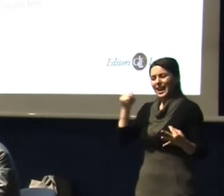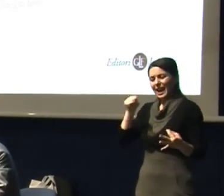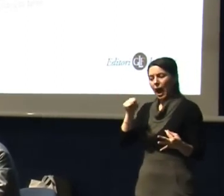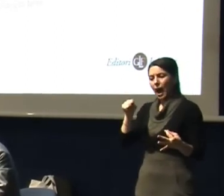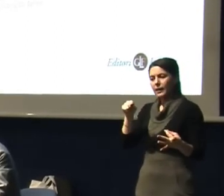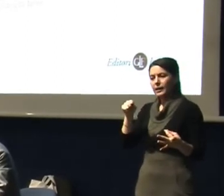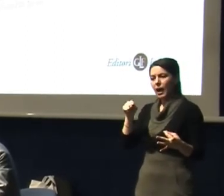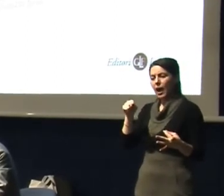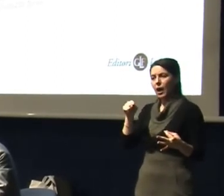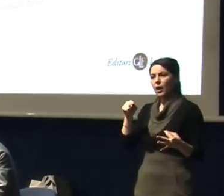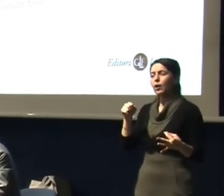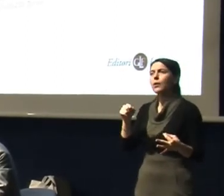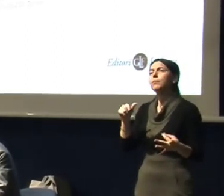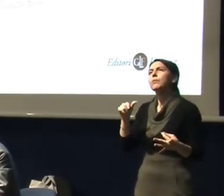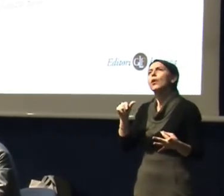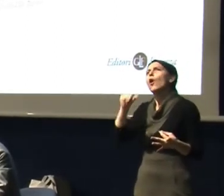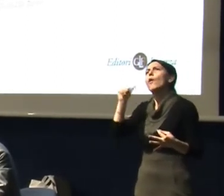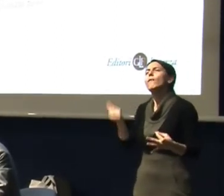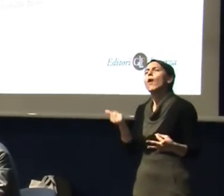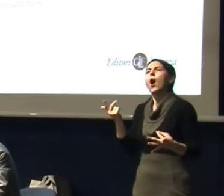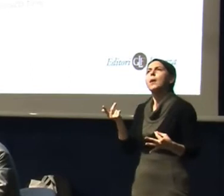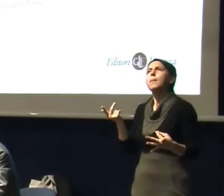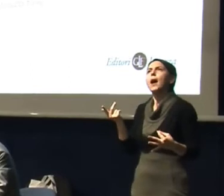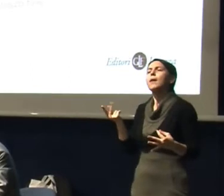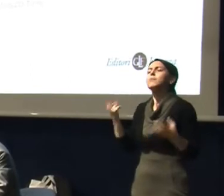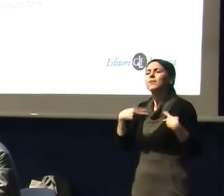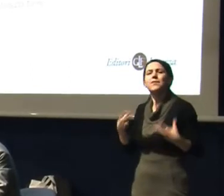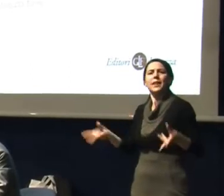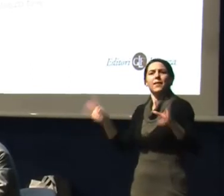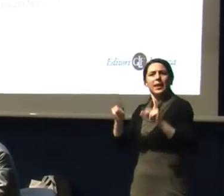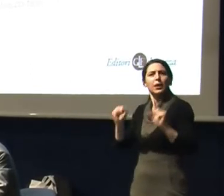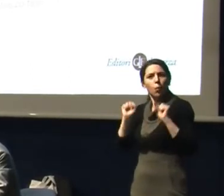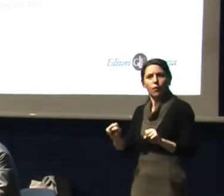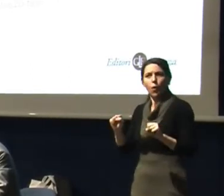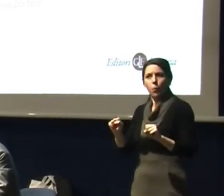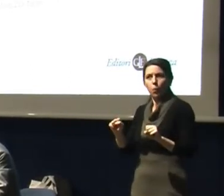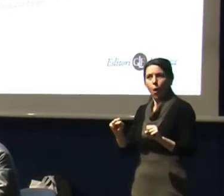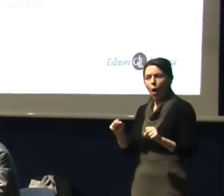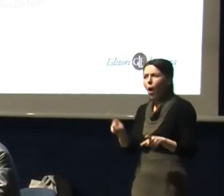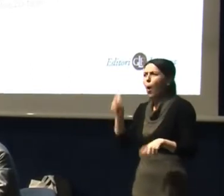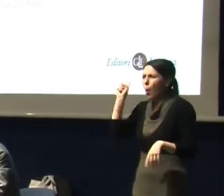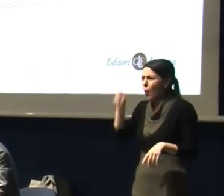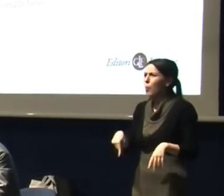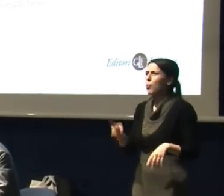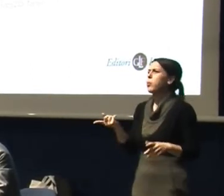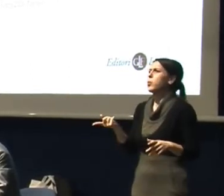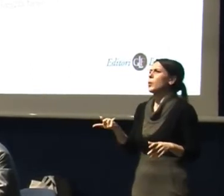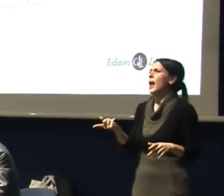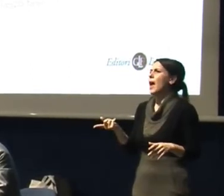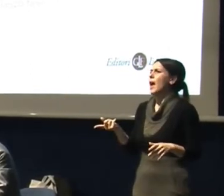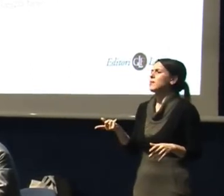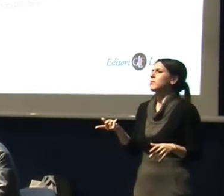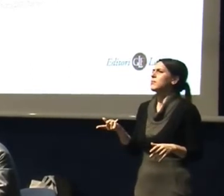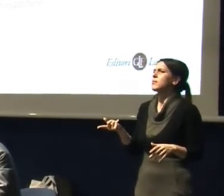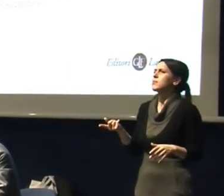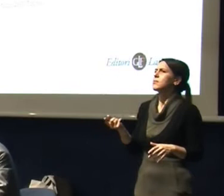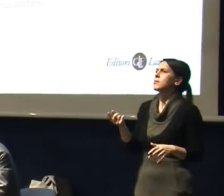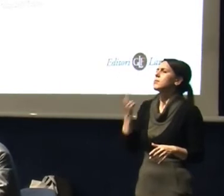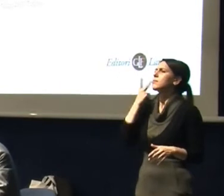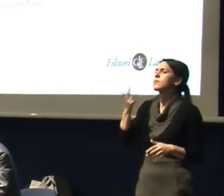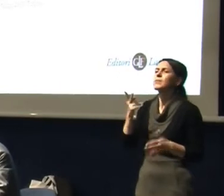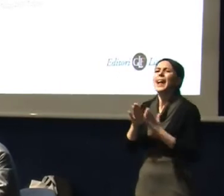possa avere una seconda vita anche nei dati classe nei dati sull'editoria